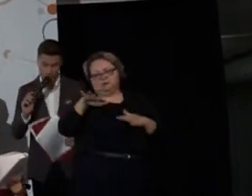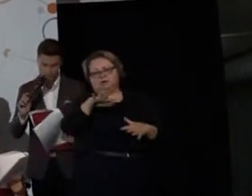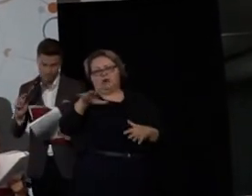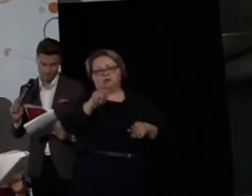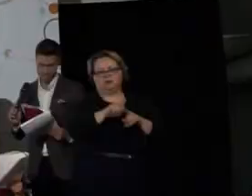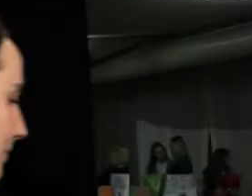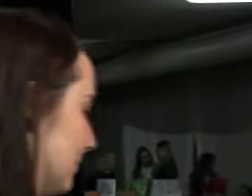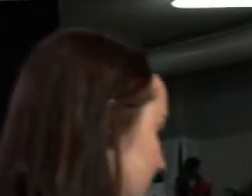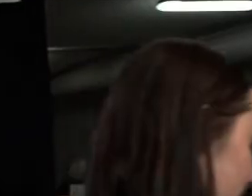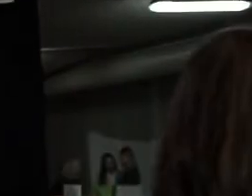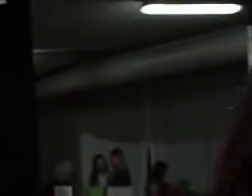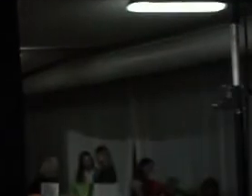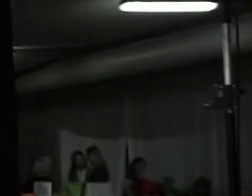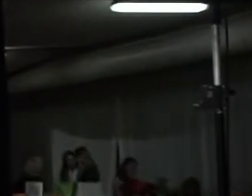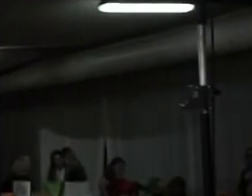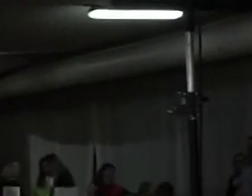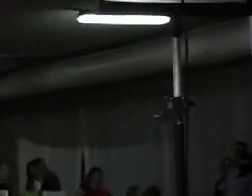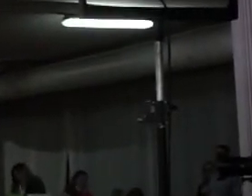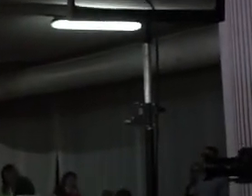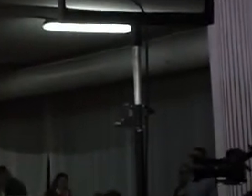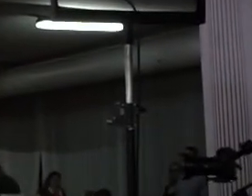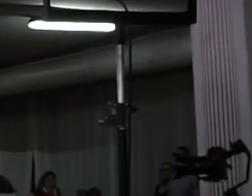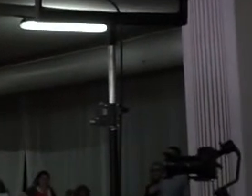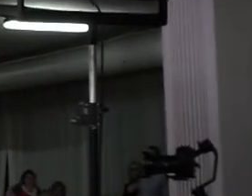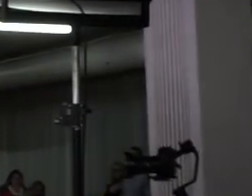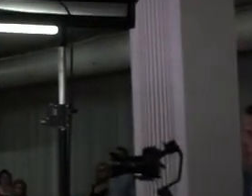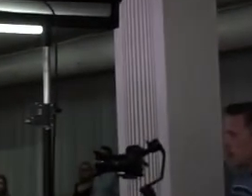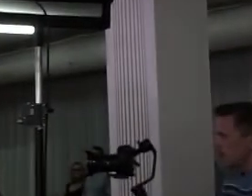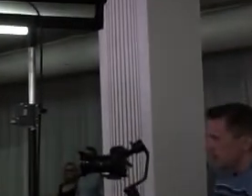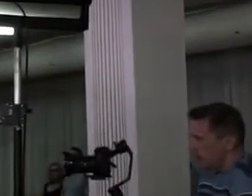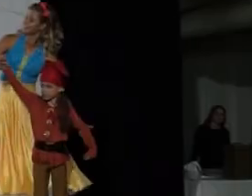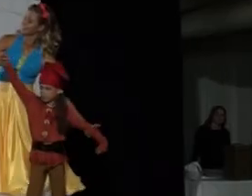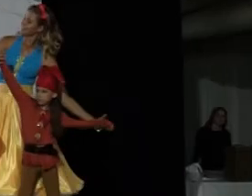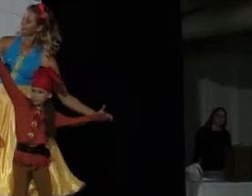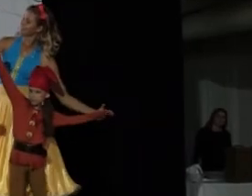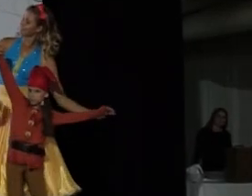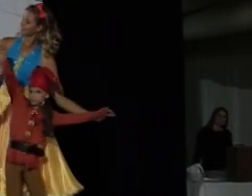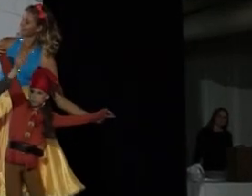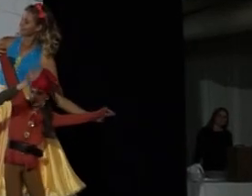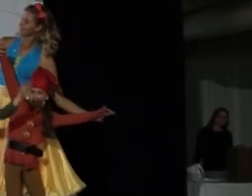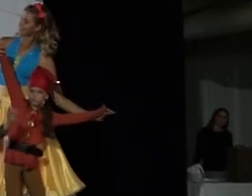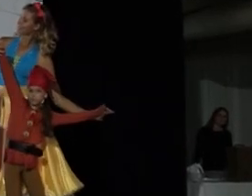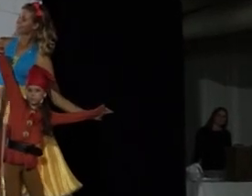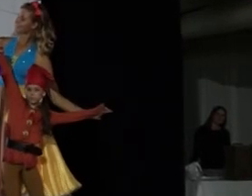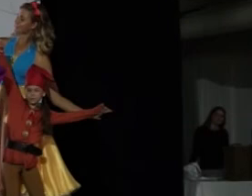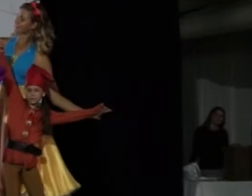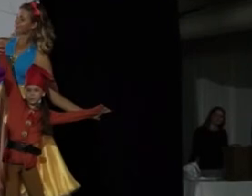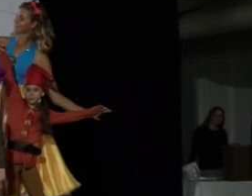волонтеров. Спасибо огромное еще раз. Давайте поаплодируем, друзья.